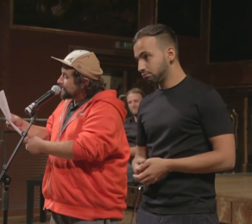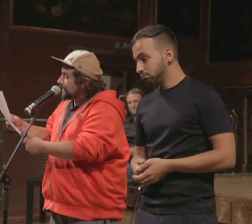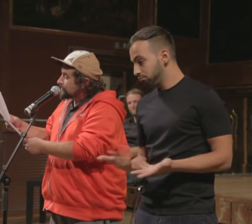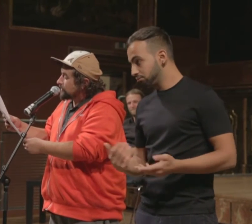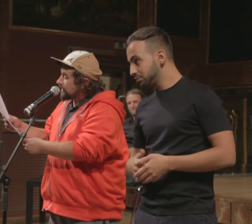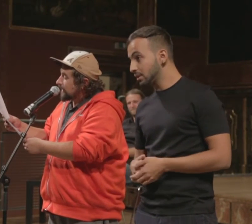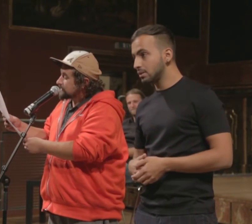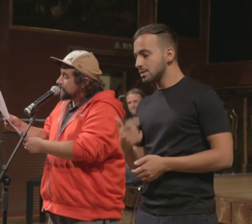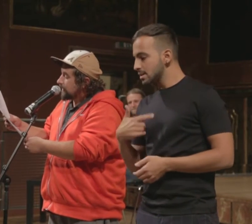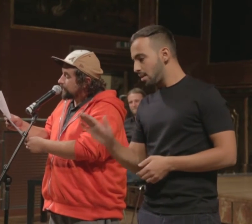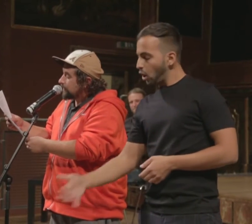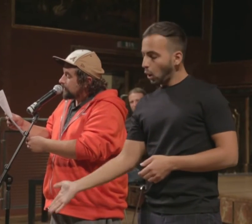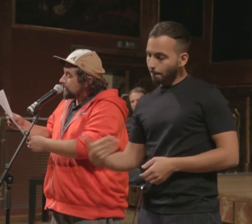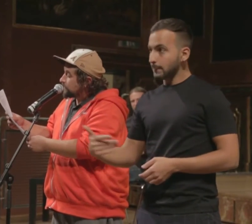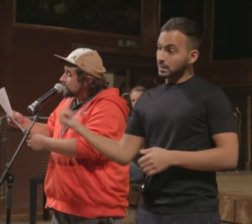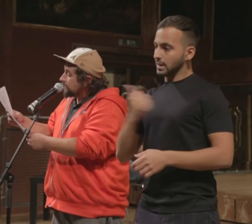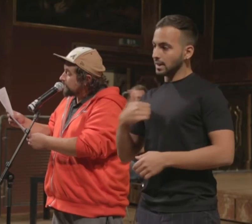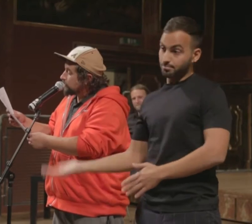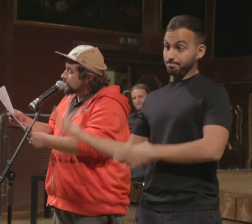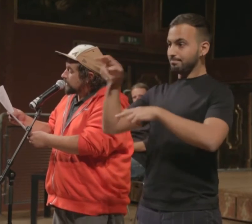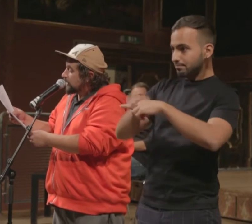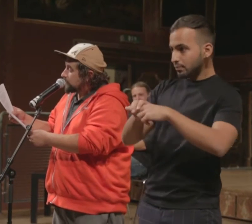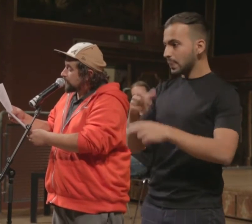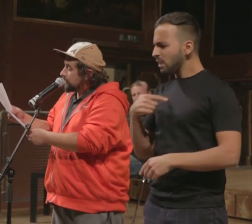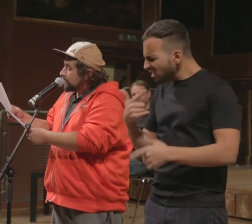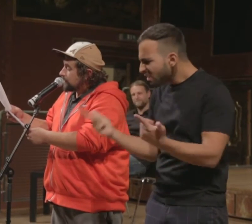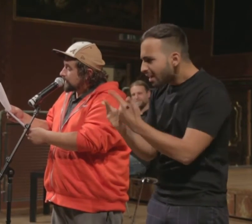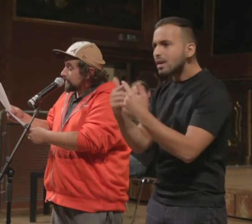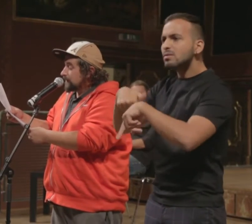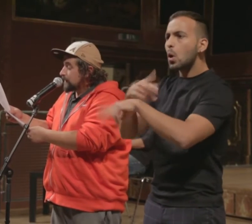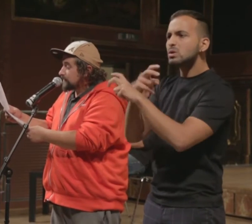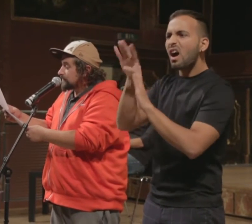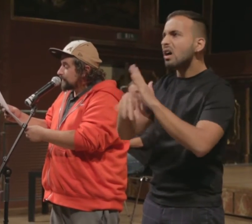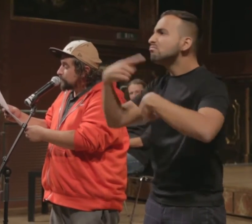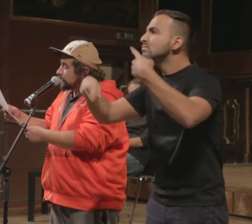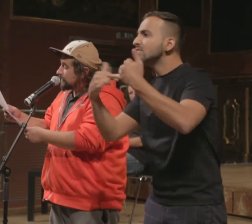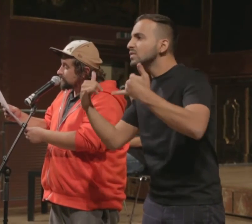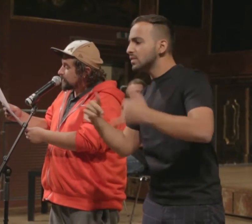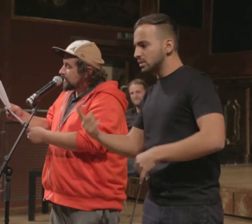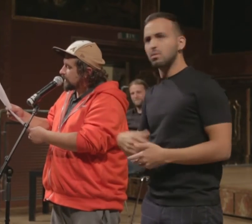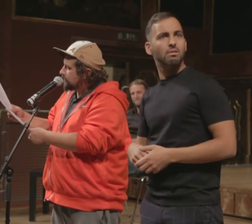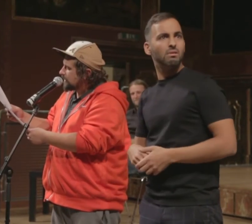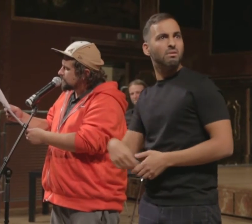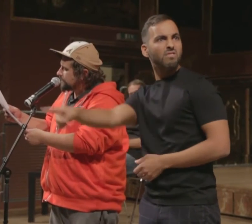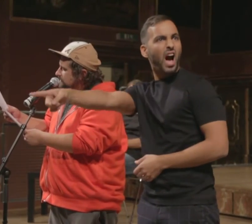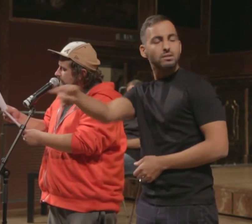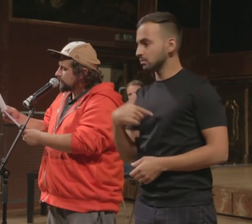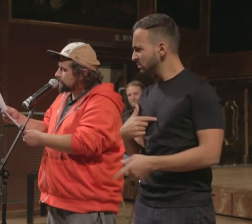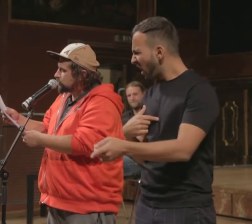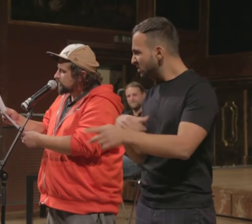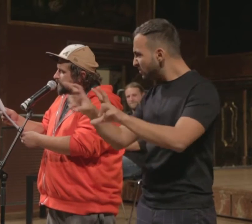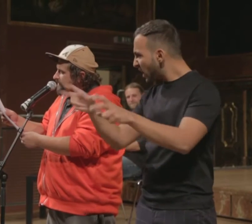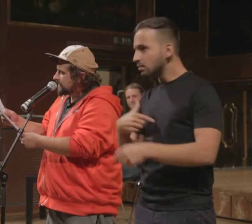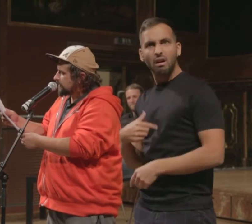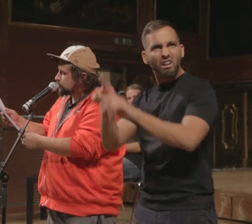Und habe ihn daher zu mir nach Graz eingeladen. Ich wollte ihm ein wenig Österreich beibringen. Nachdem er sich dann gewundert hat, dass bei mir in einem magischen Fenster